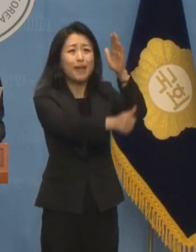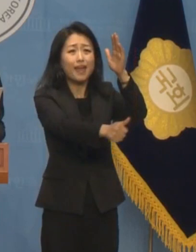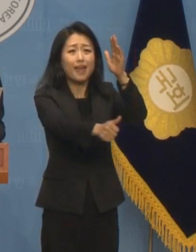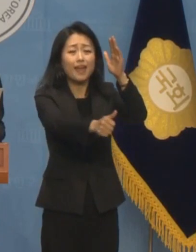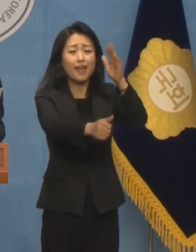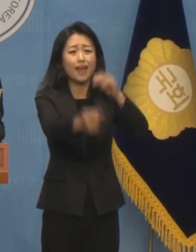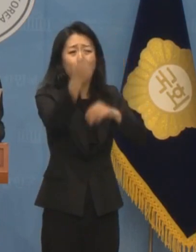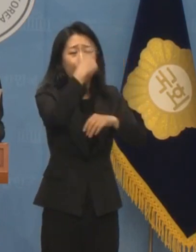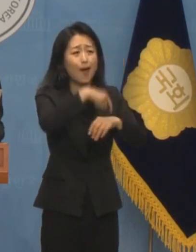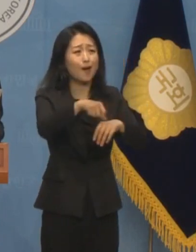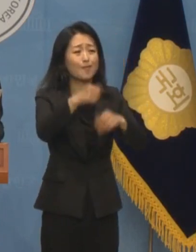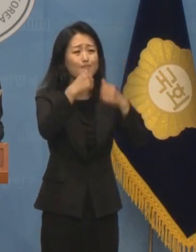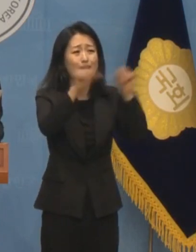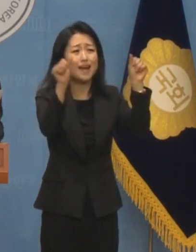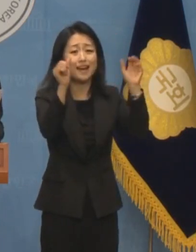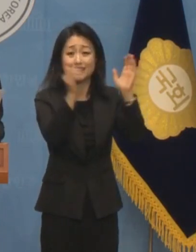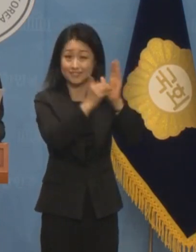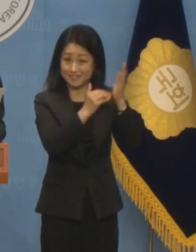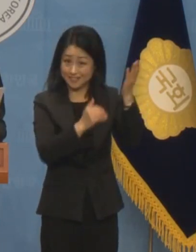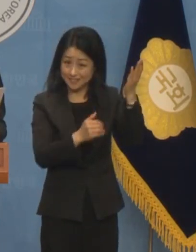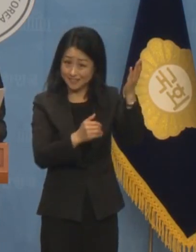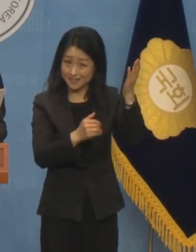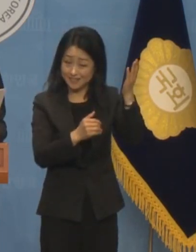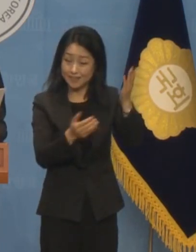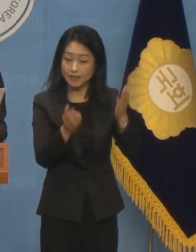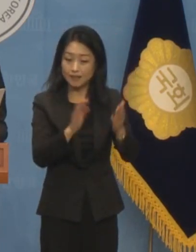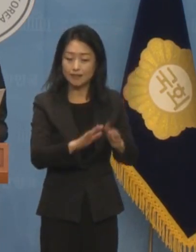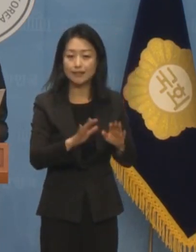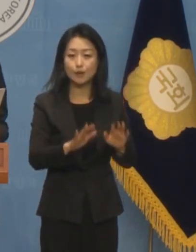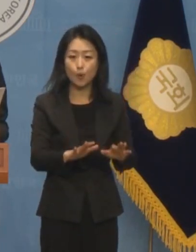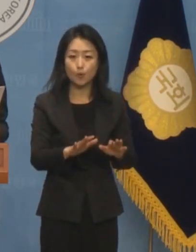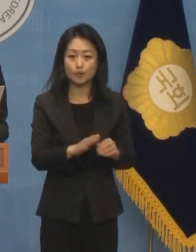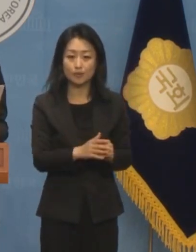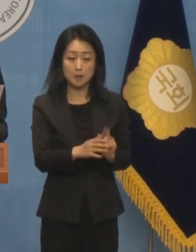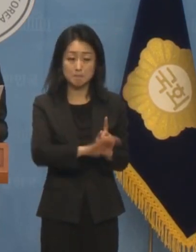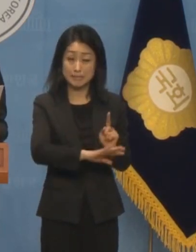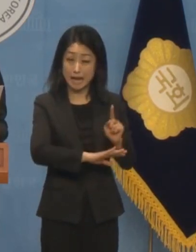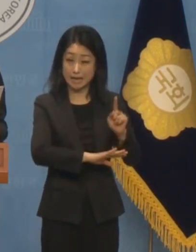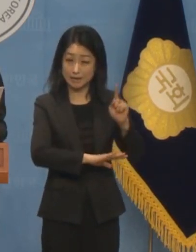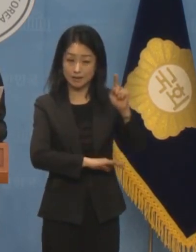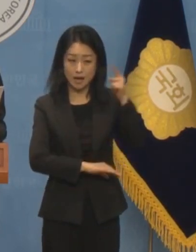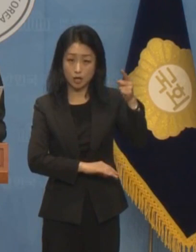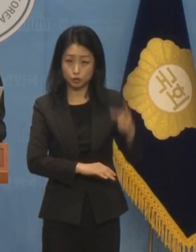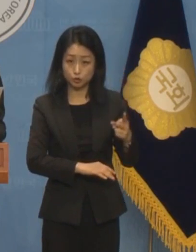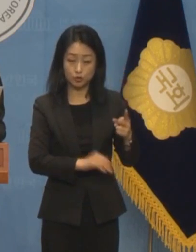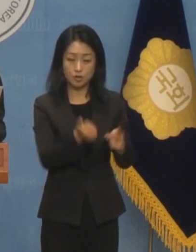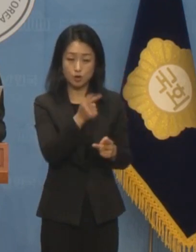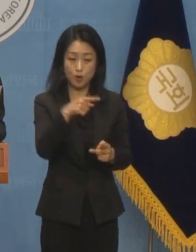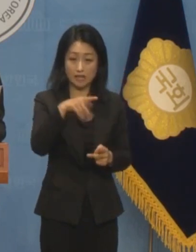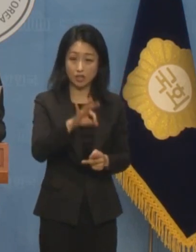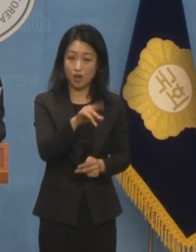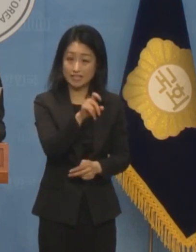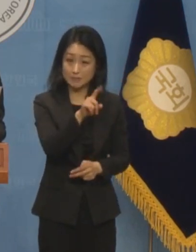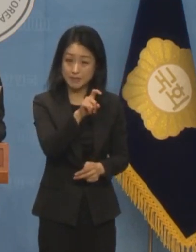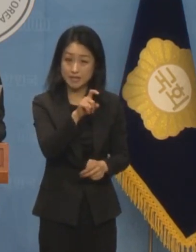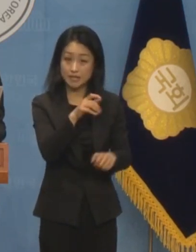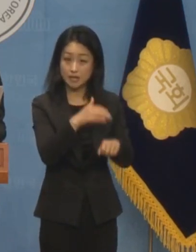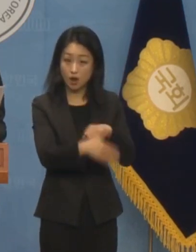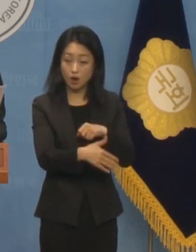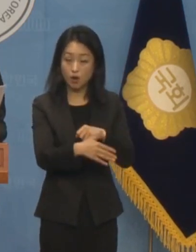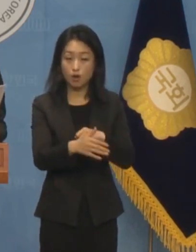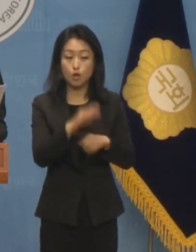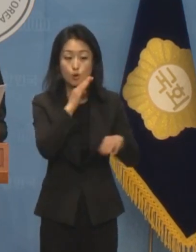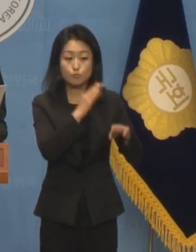망신을 당한 바 있습니다. 이번에 발사한 미사일로 추정되는 화성 11형은 북한이